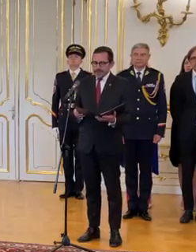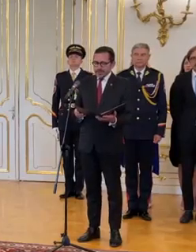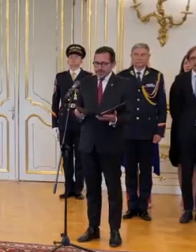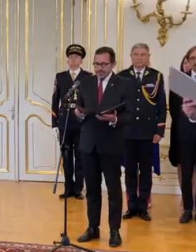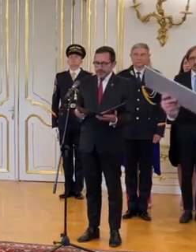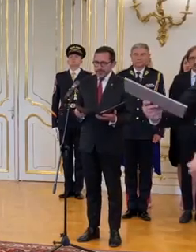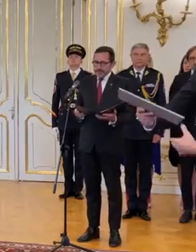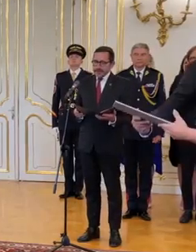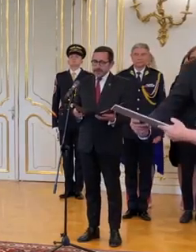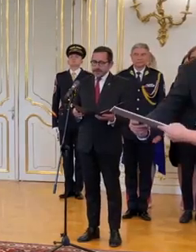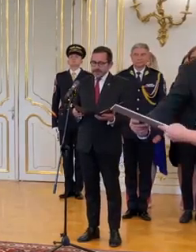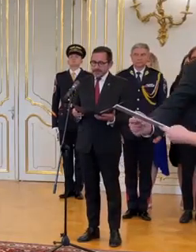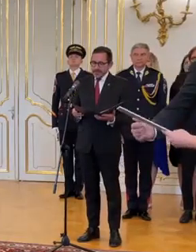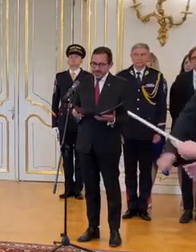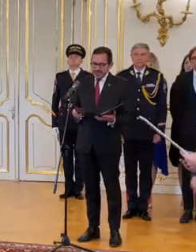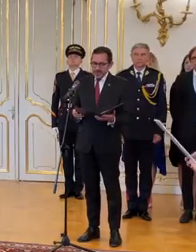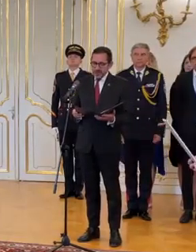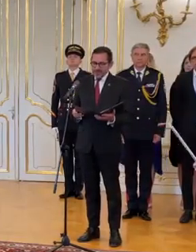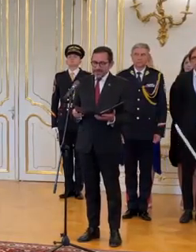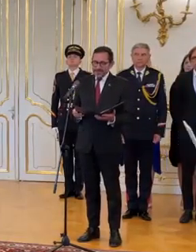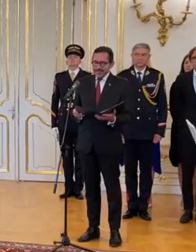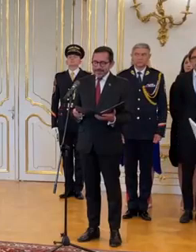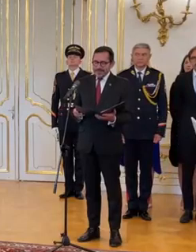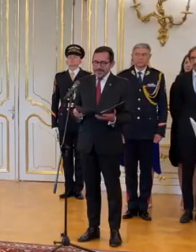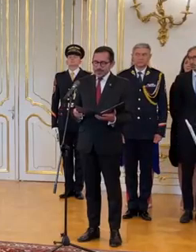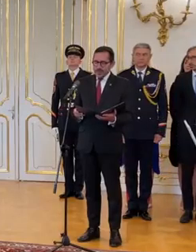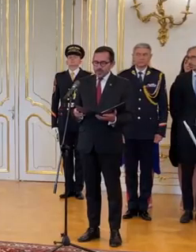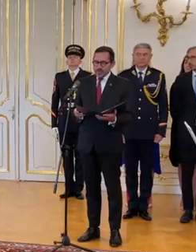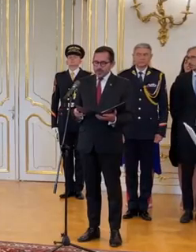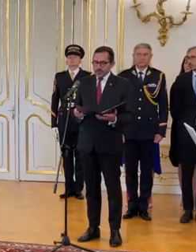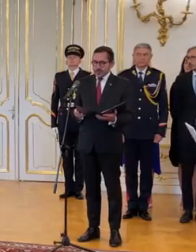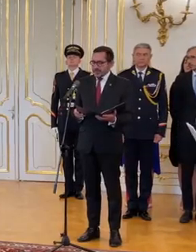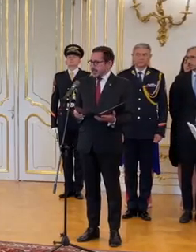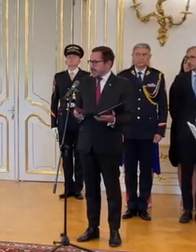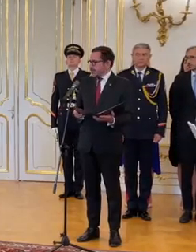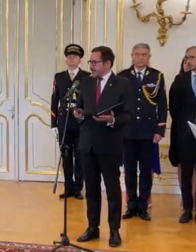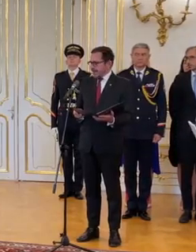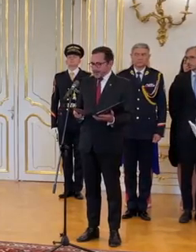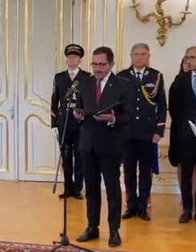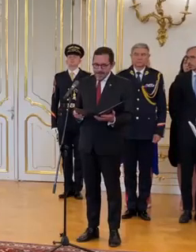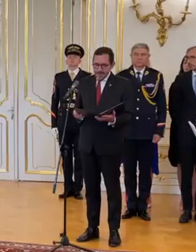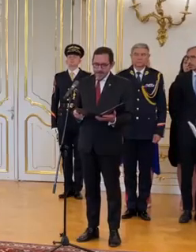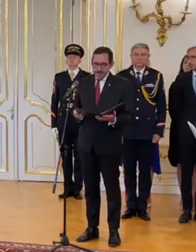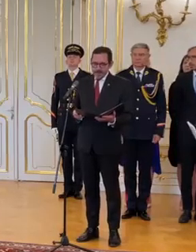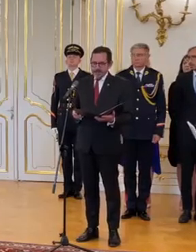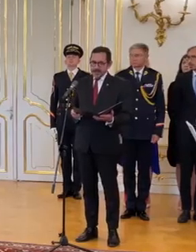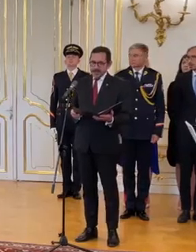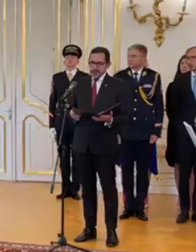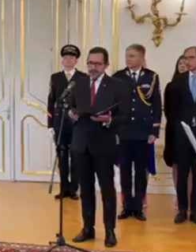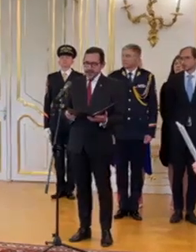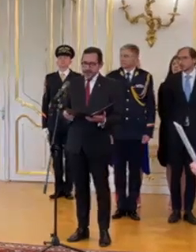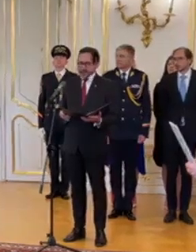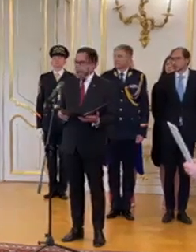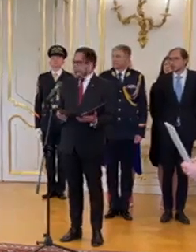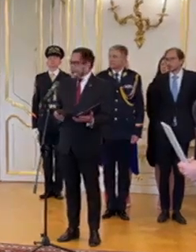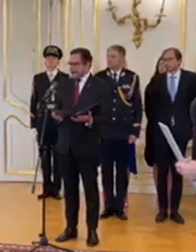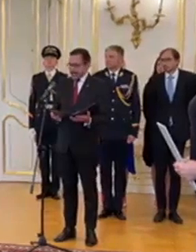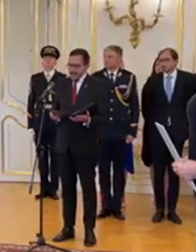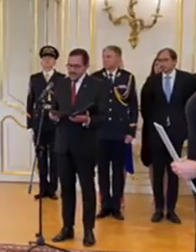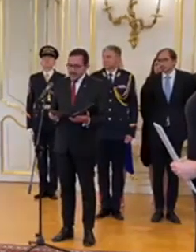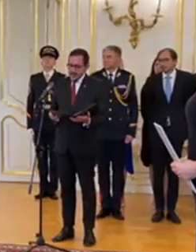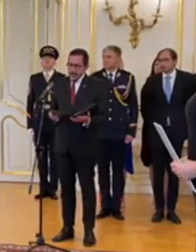dočasne spravovať veci ministra školstva, vedy, výskumu a športu Slovenskej republiky. Prosím predsedu vlády